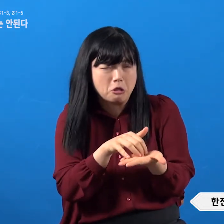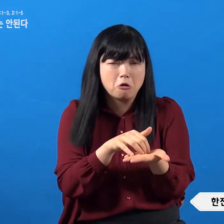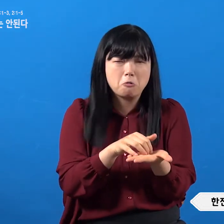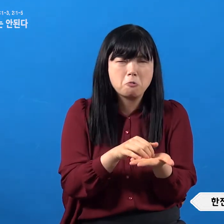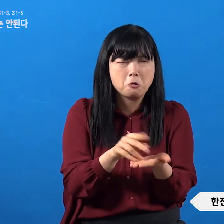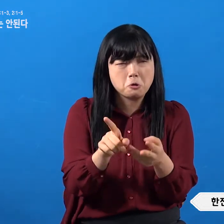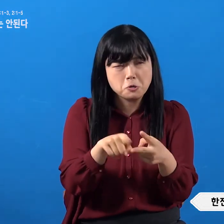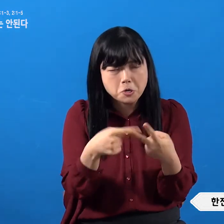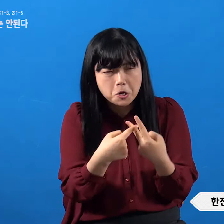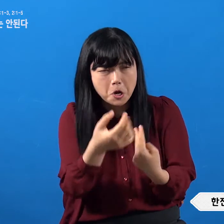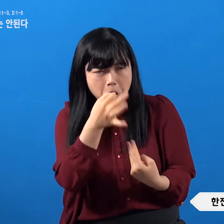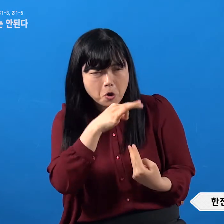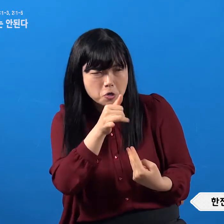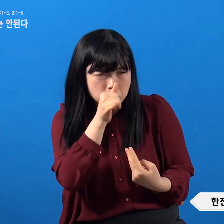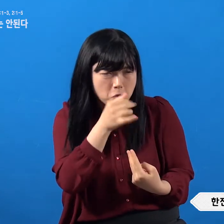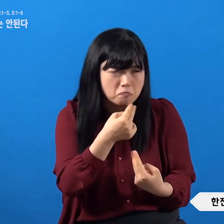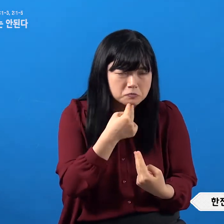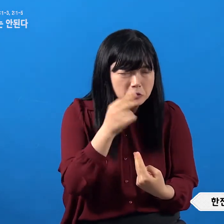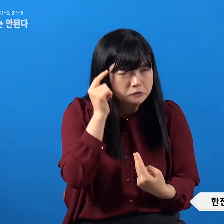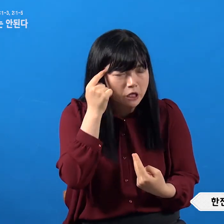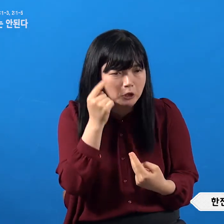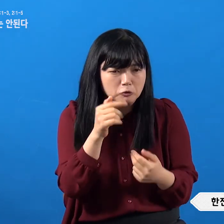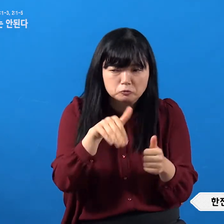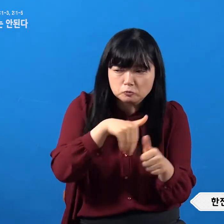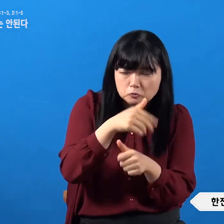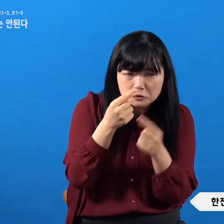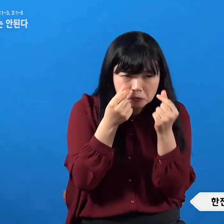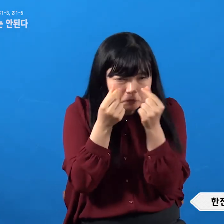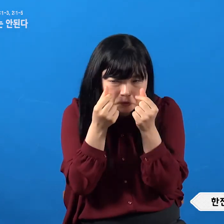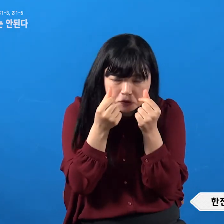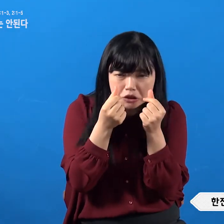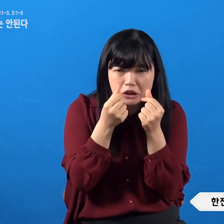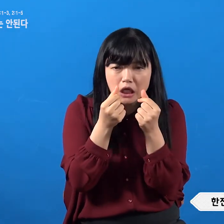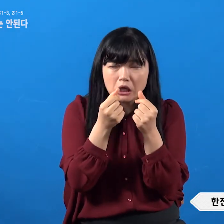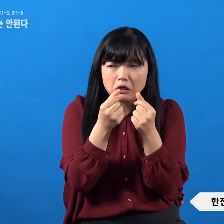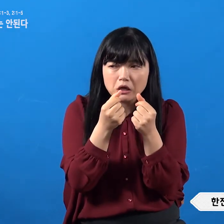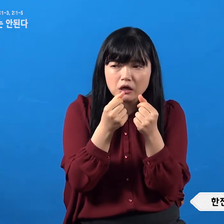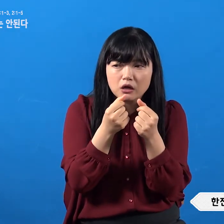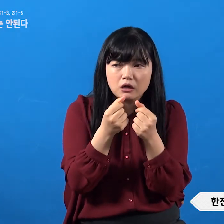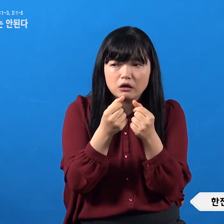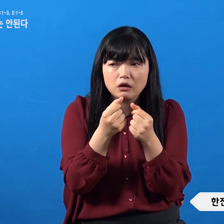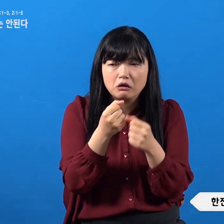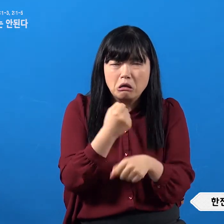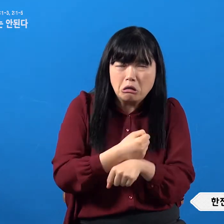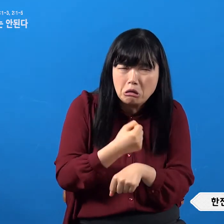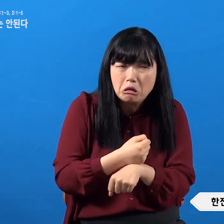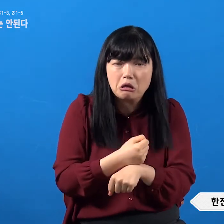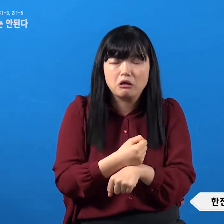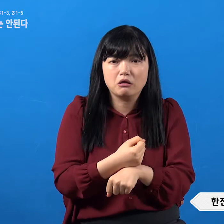계산되고 이해득실 따지고 주위 눈치 살피고 다 한다는데 하고,